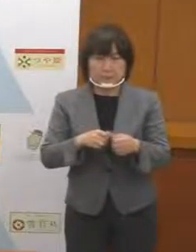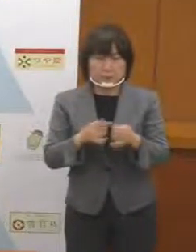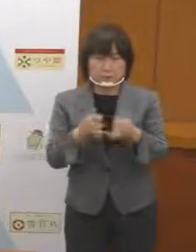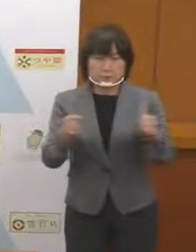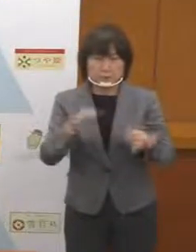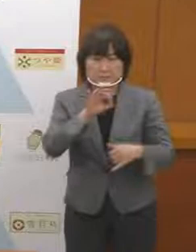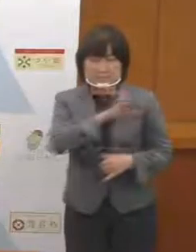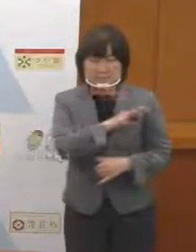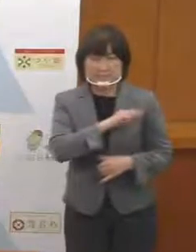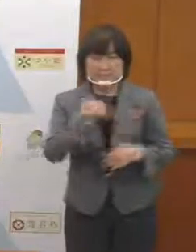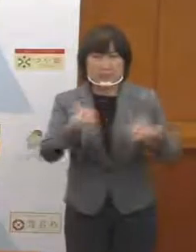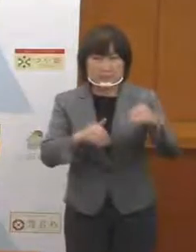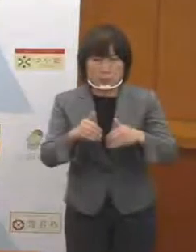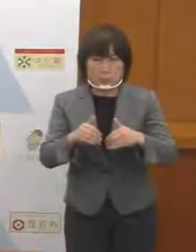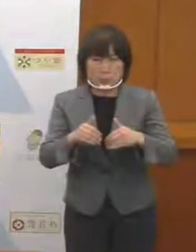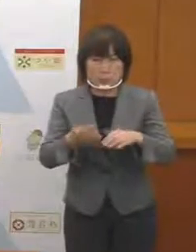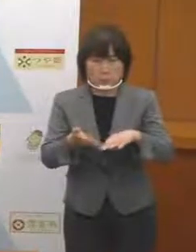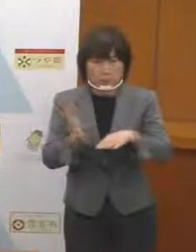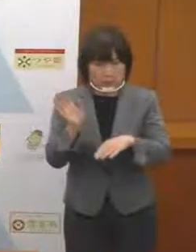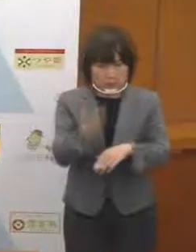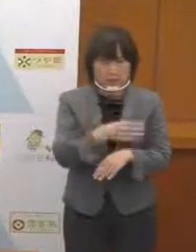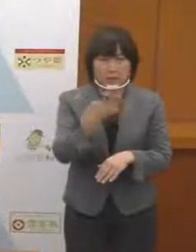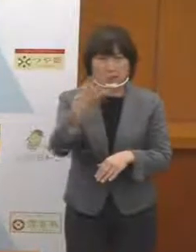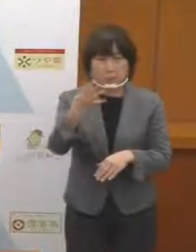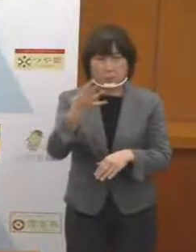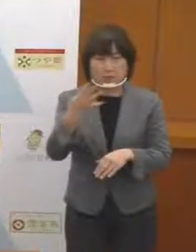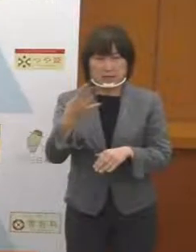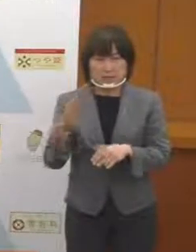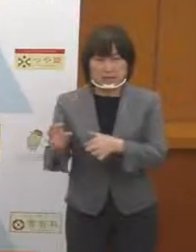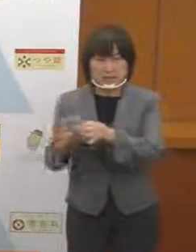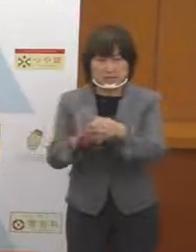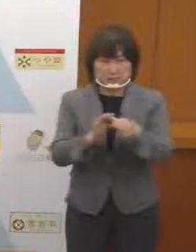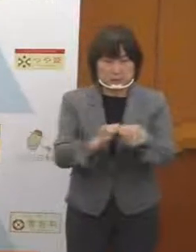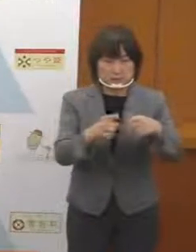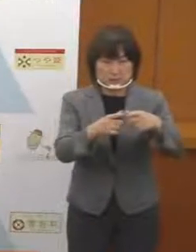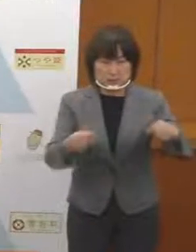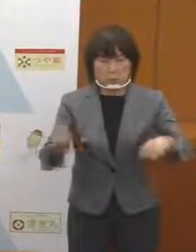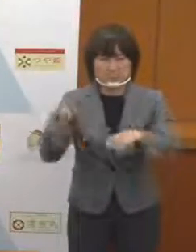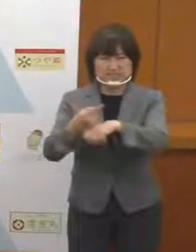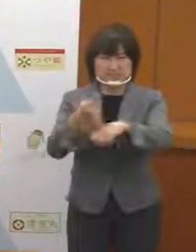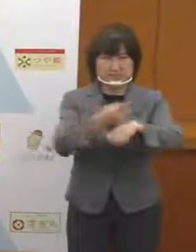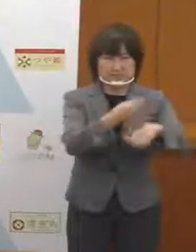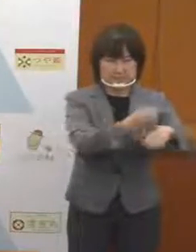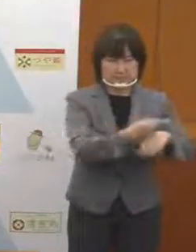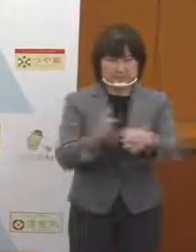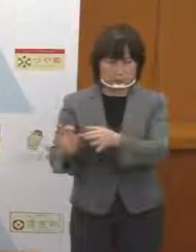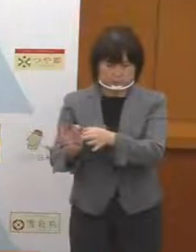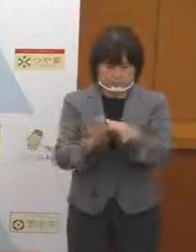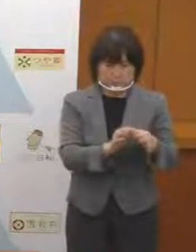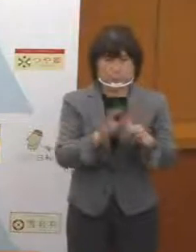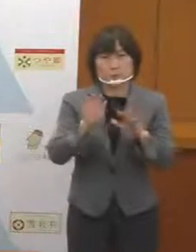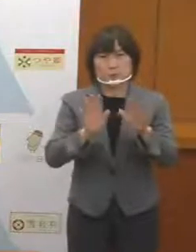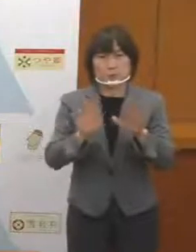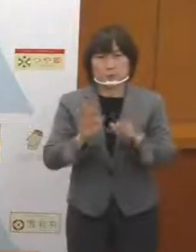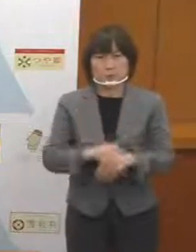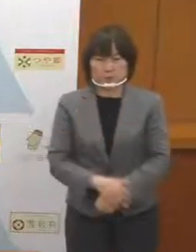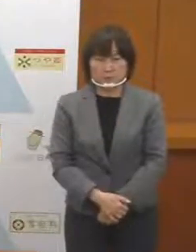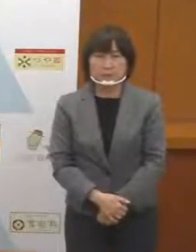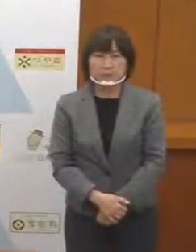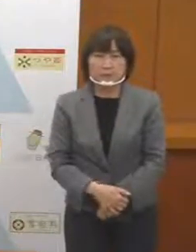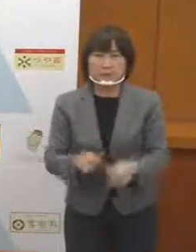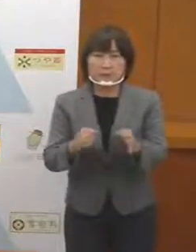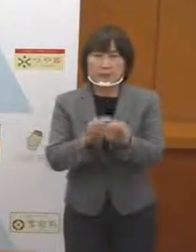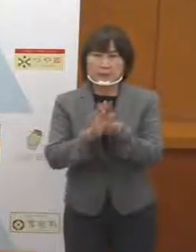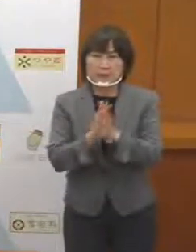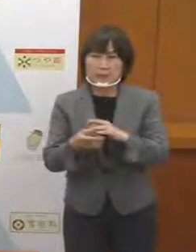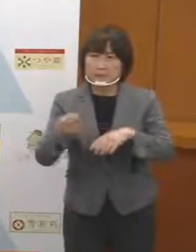以降4回連続で全国第1位となりましたちなみですね山は